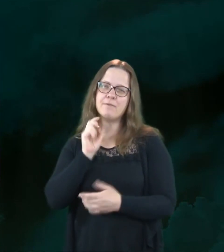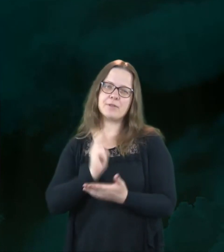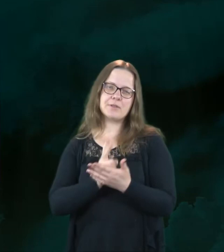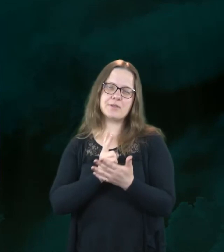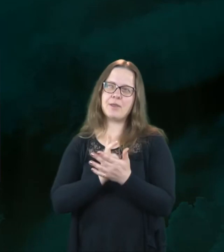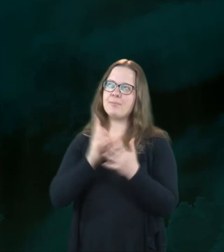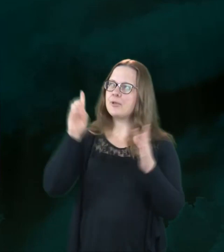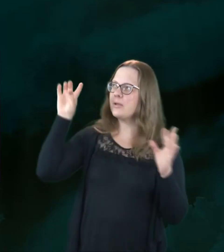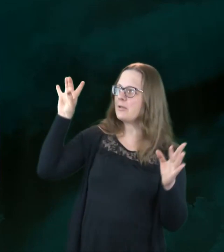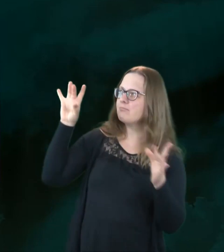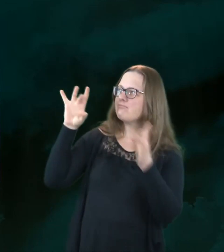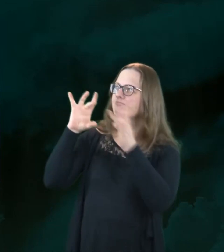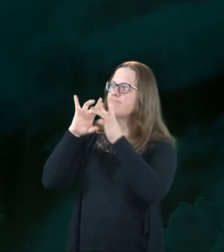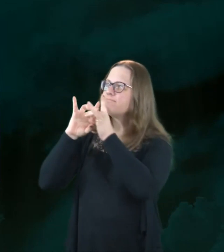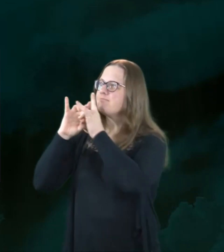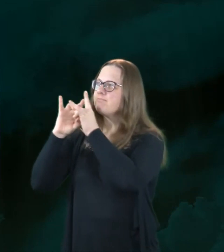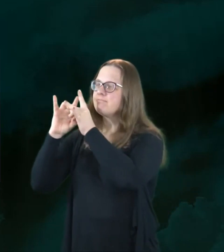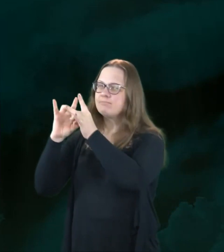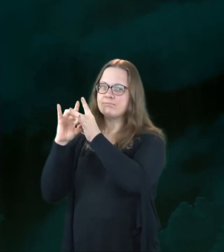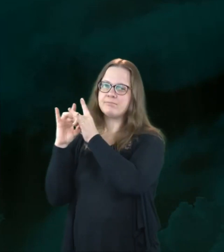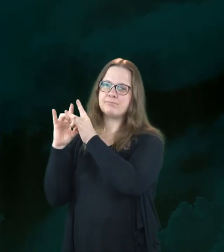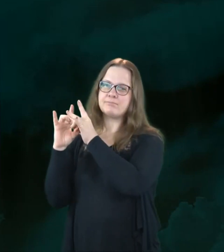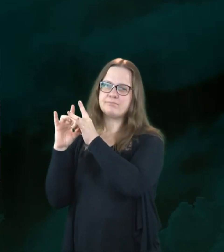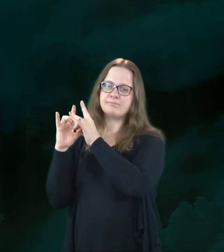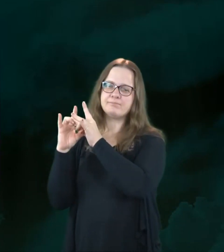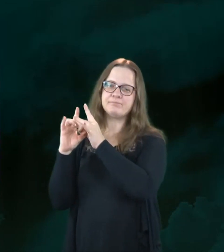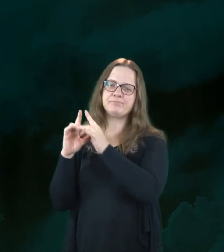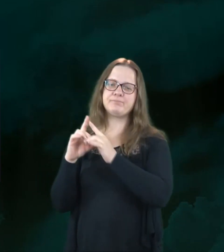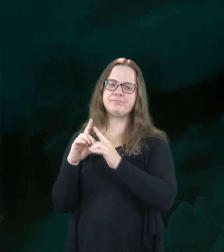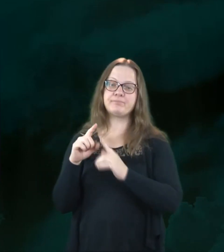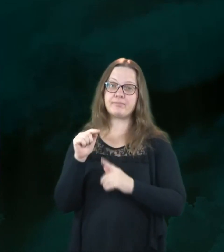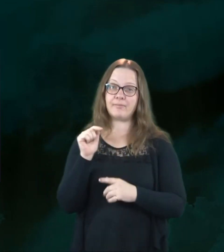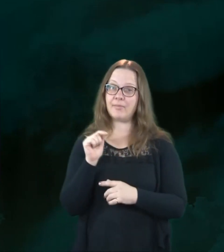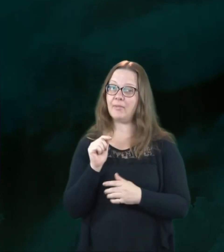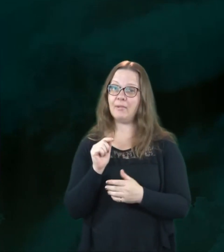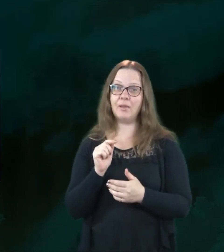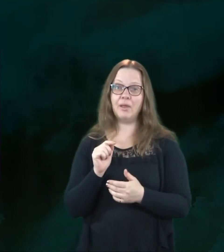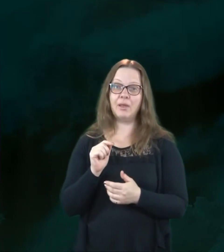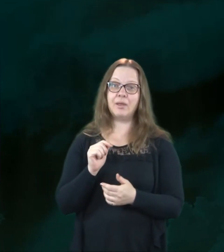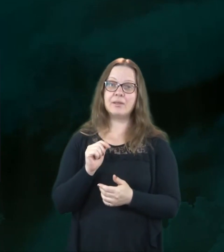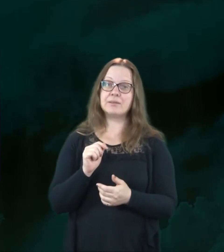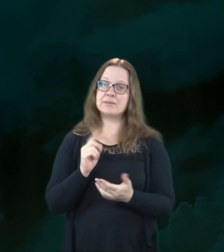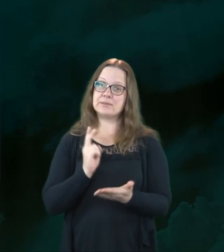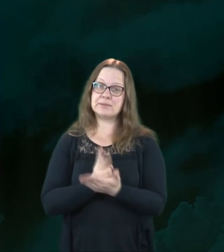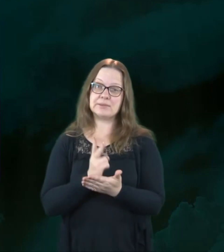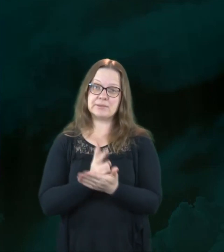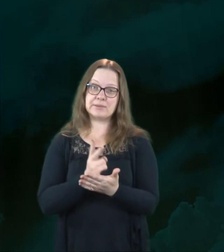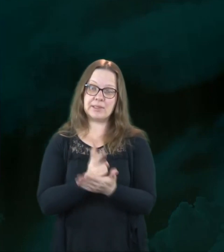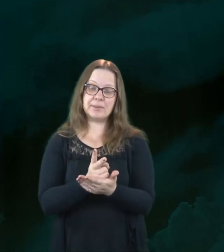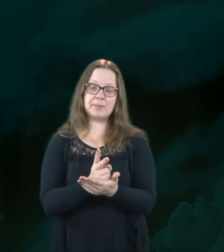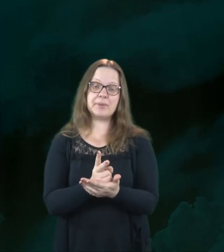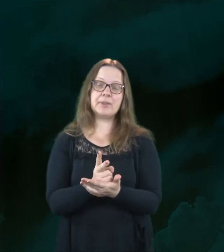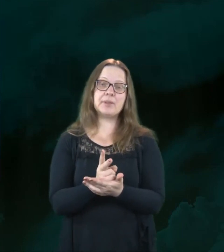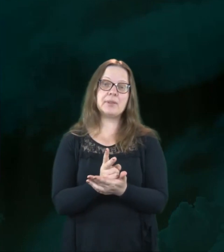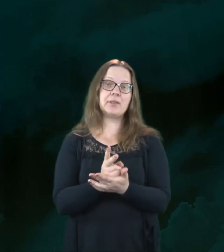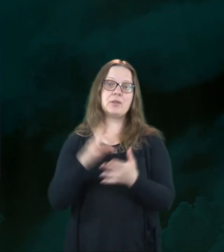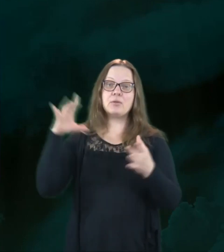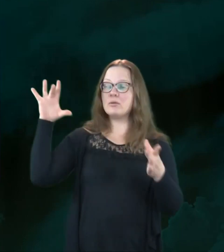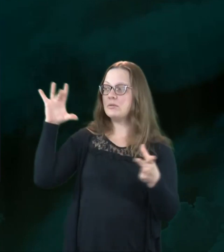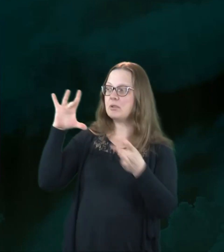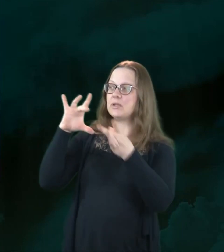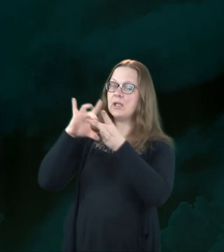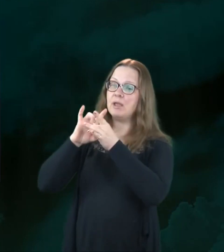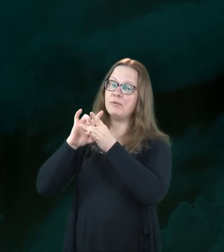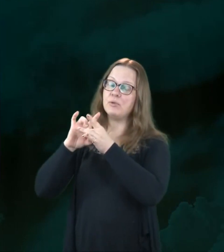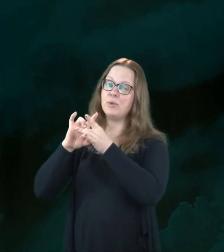terra. Então esse homem estava conectado a Deus a nível de